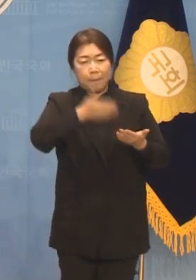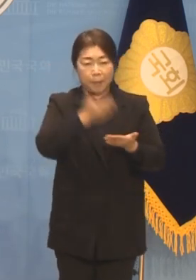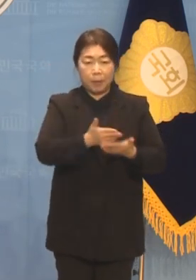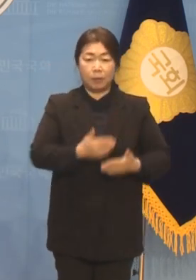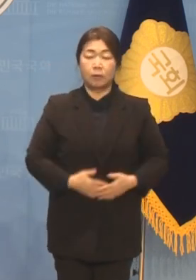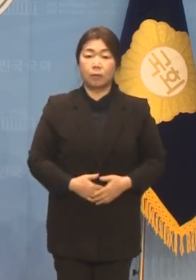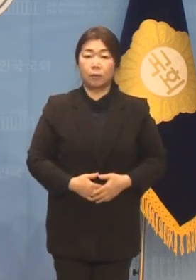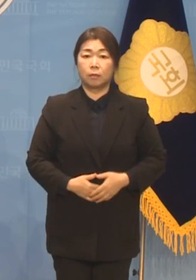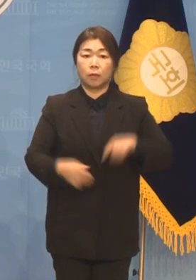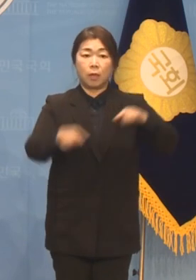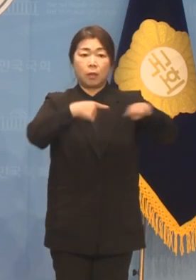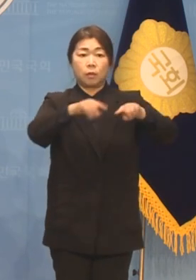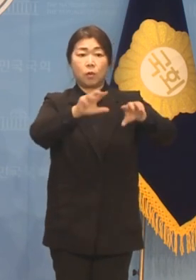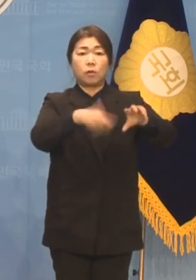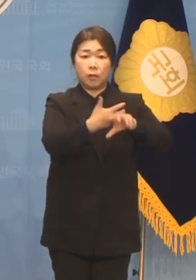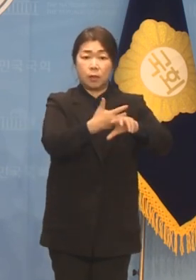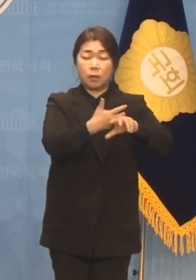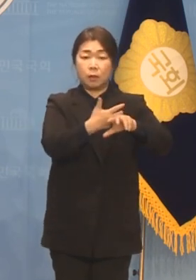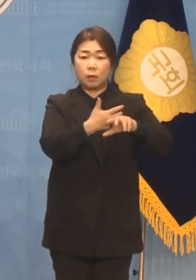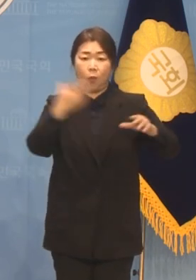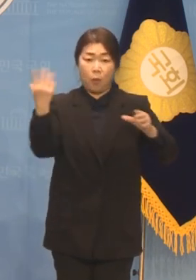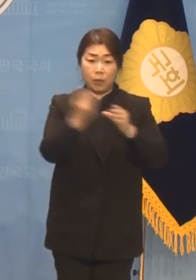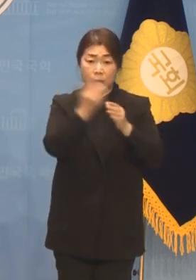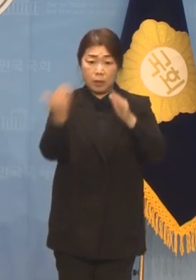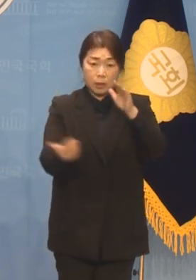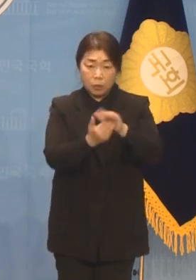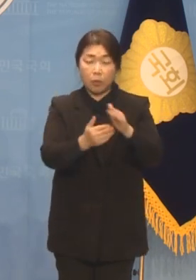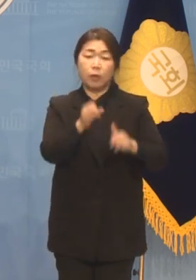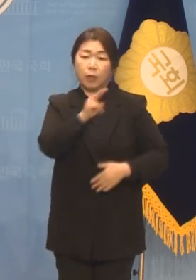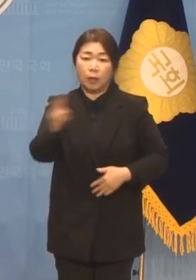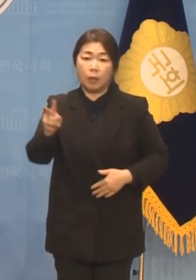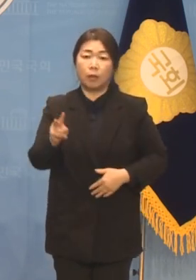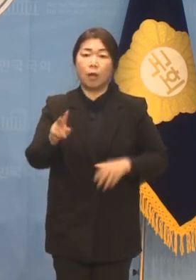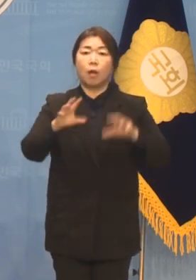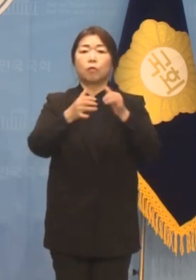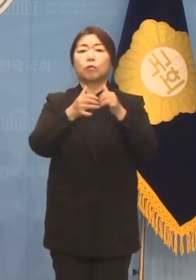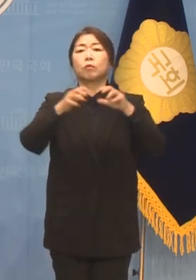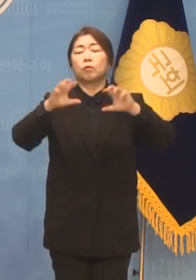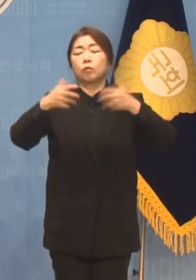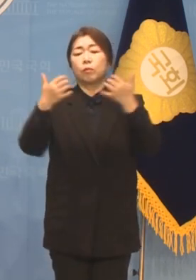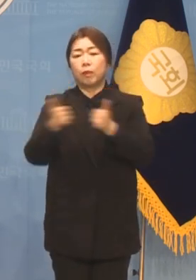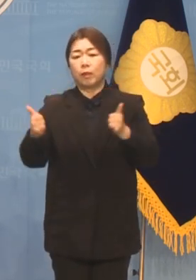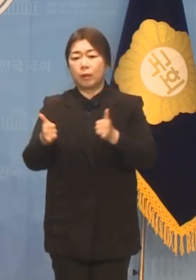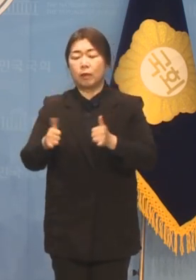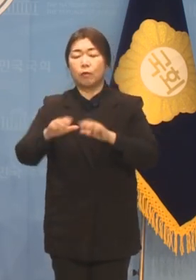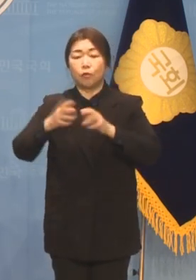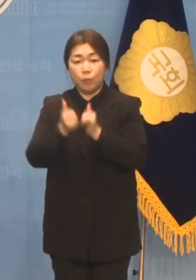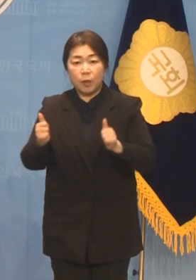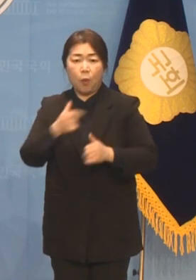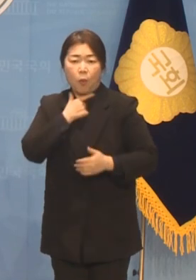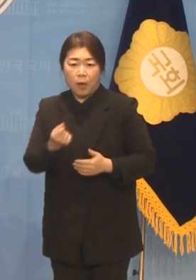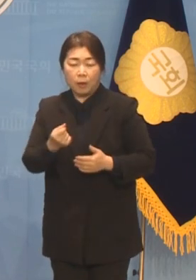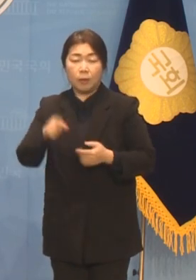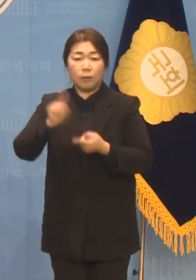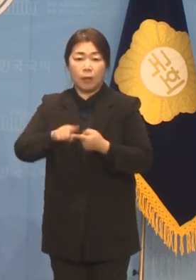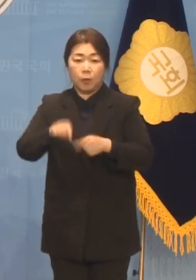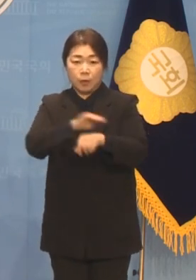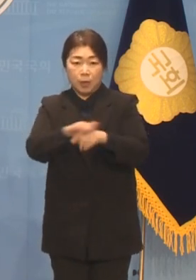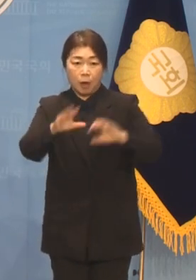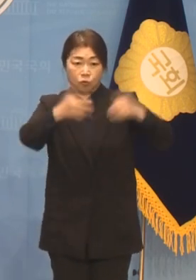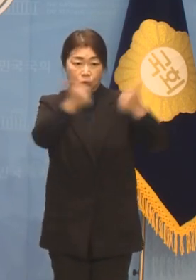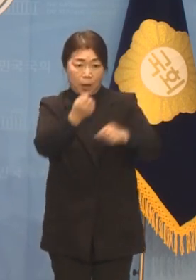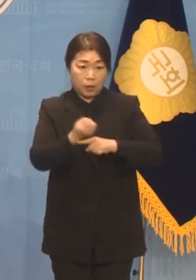뿐입니다. 정치개혁이 완수되어야 민의가 국회에 그대로 반영될 수 있고 그 말인즉슨